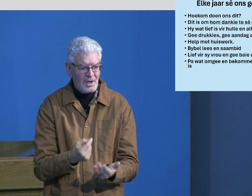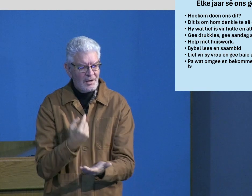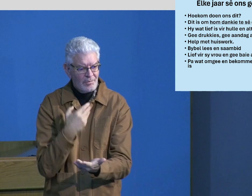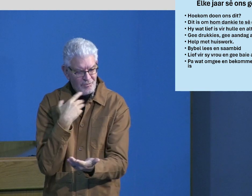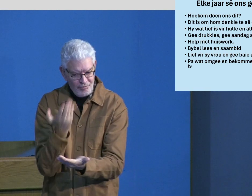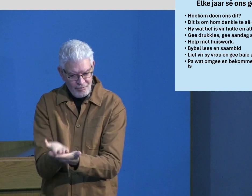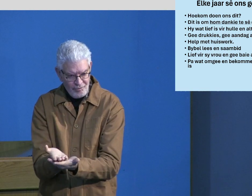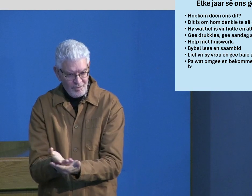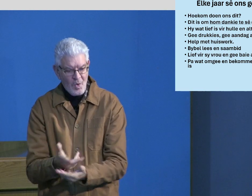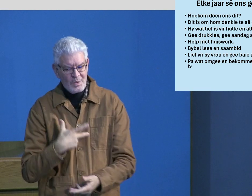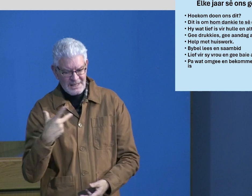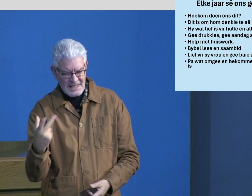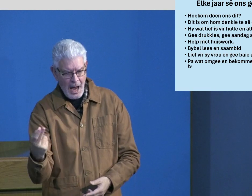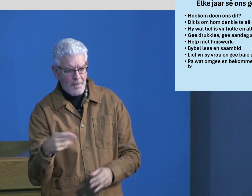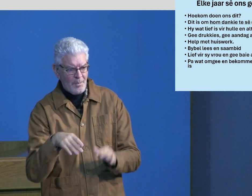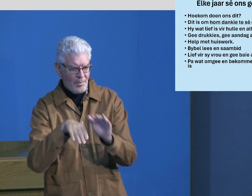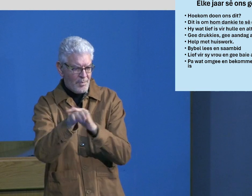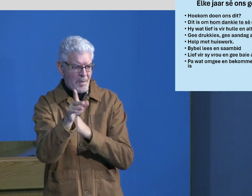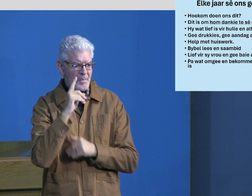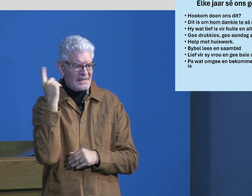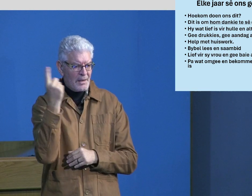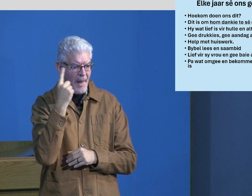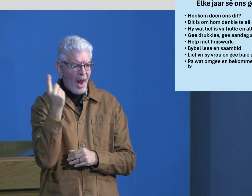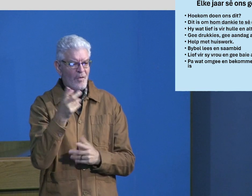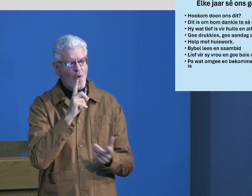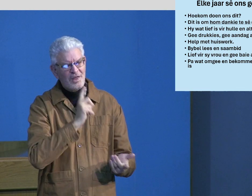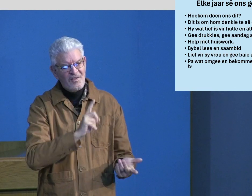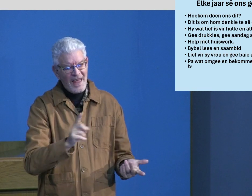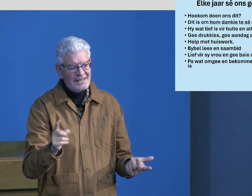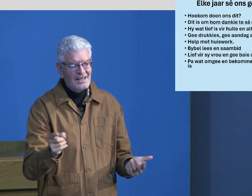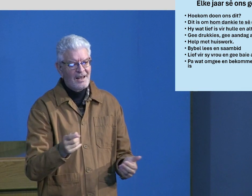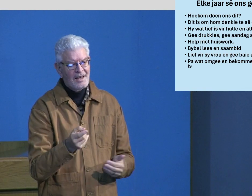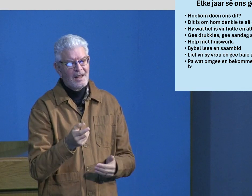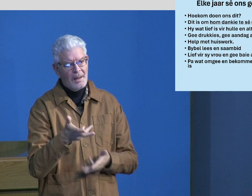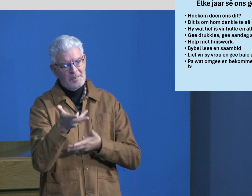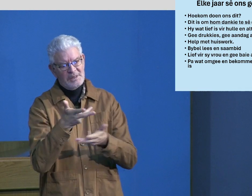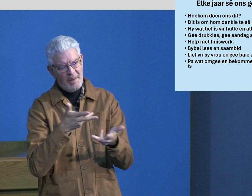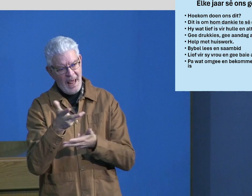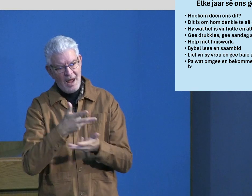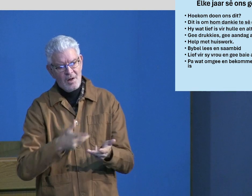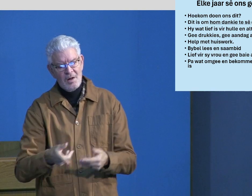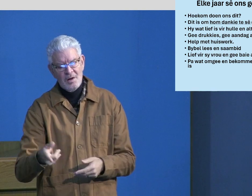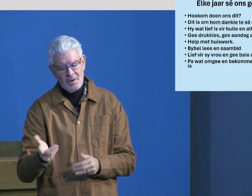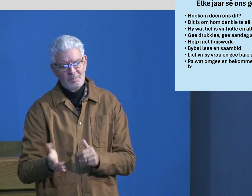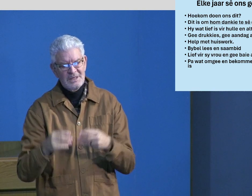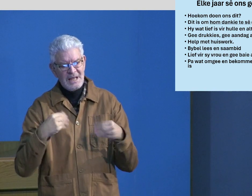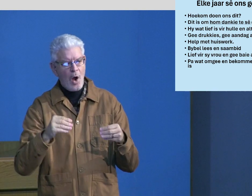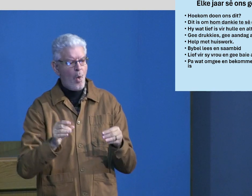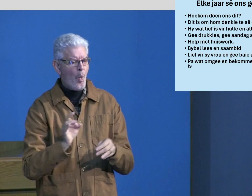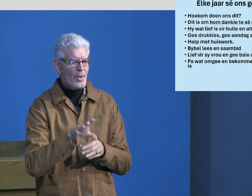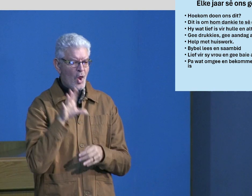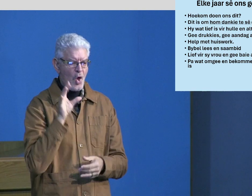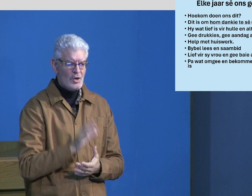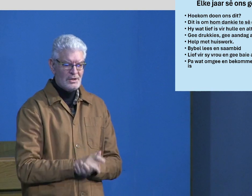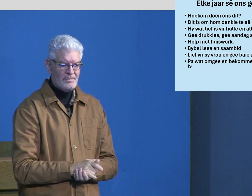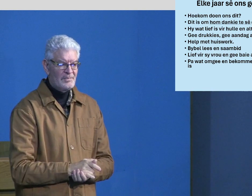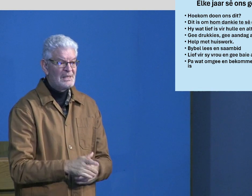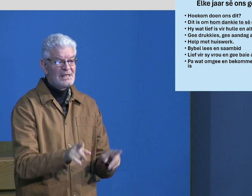Ruil raad uit, maak 'n voorstel. Gaan miskien saam na die prinsipaal of die onderwyser om die saak te